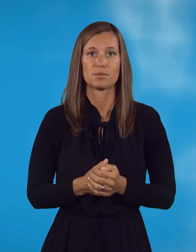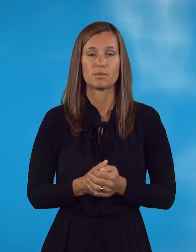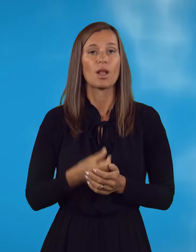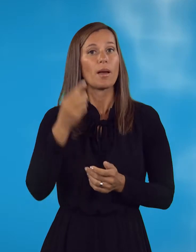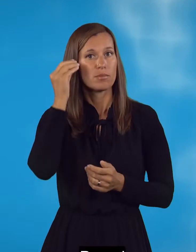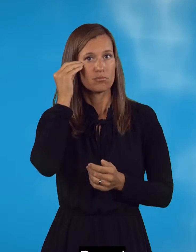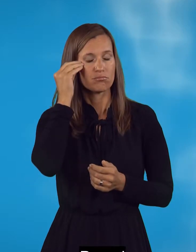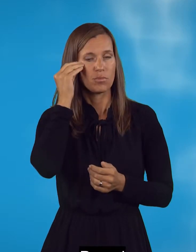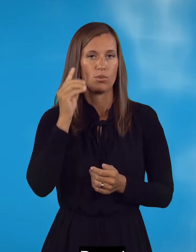Pomni.